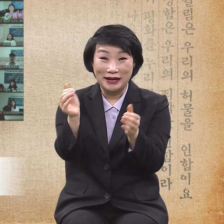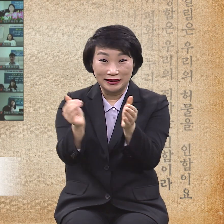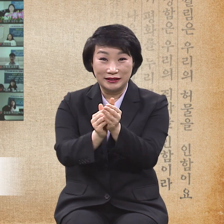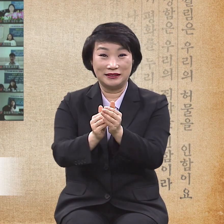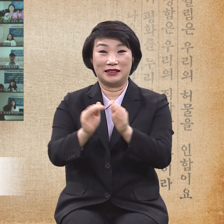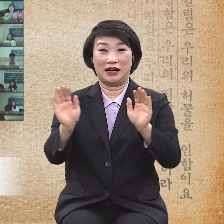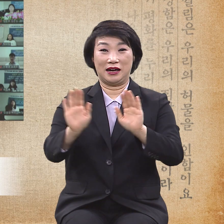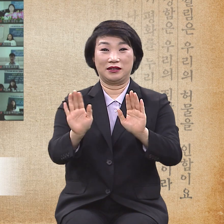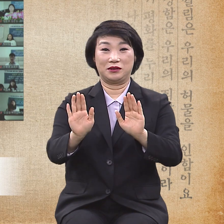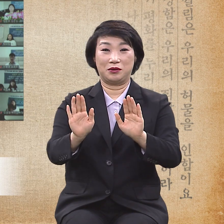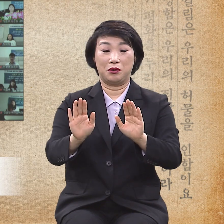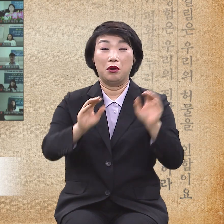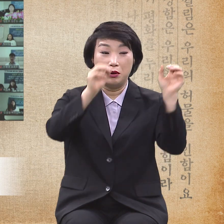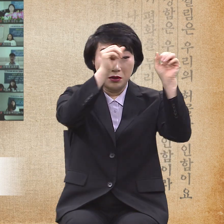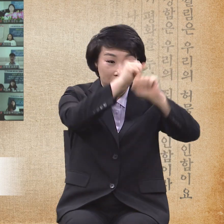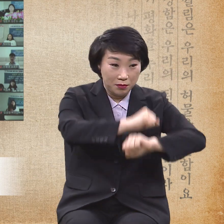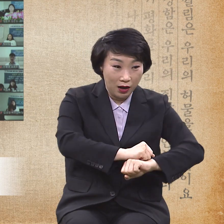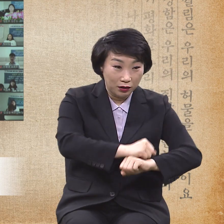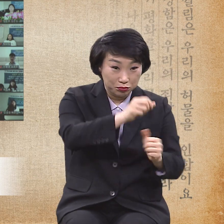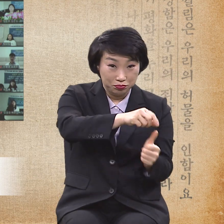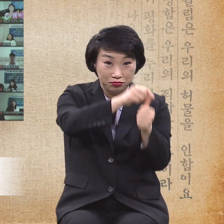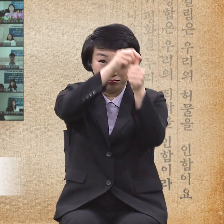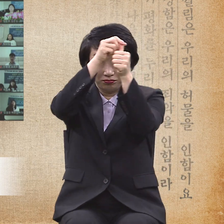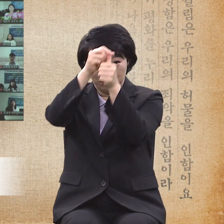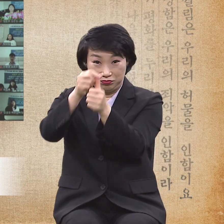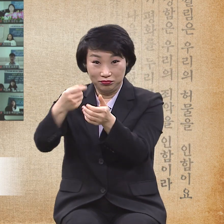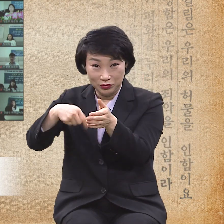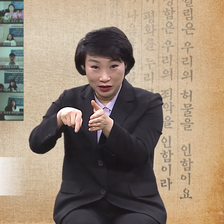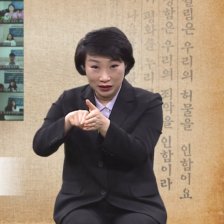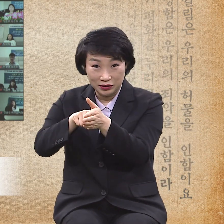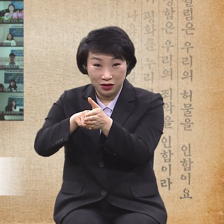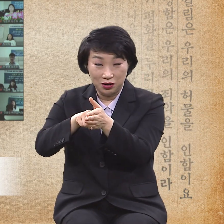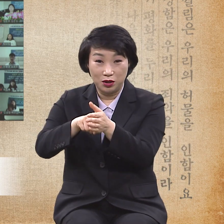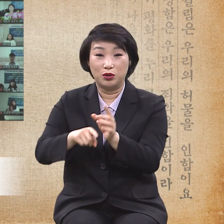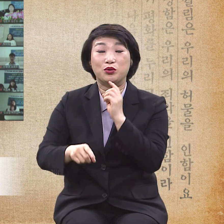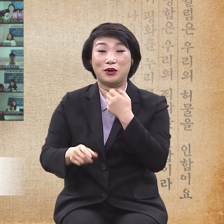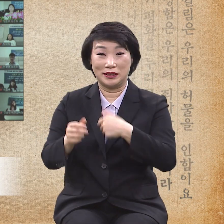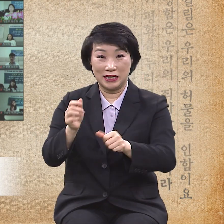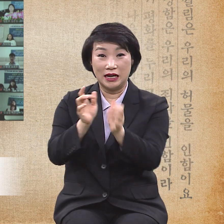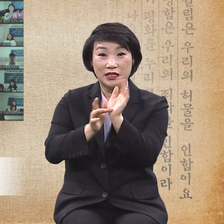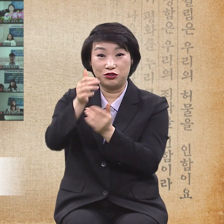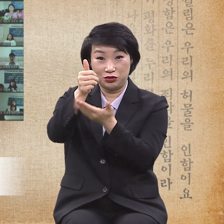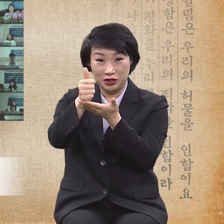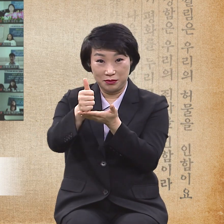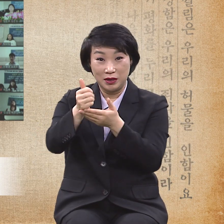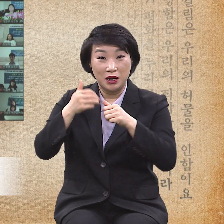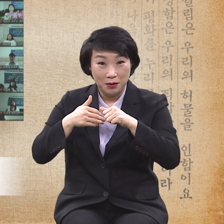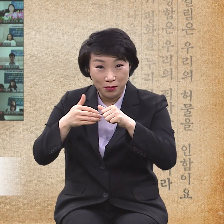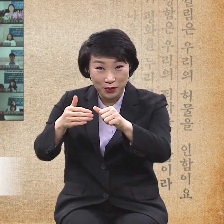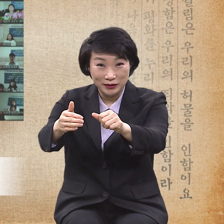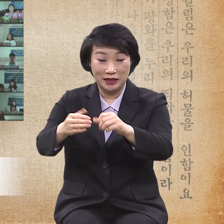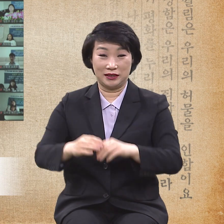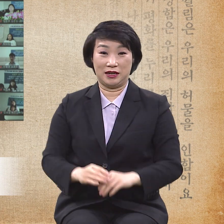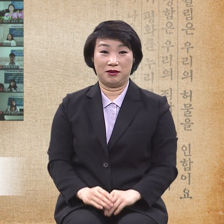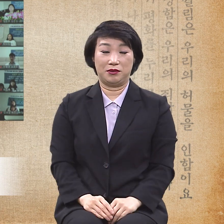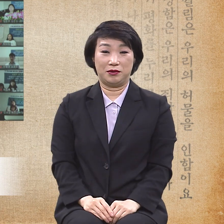아니라 멸망에서 구원하시려고 독생자를